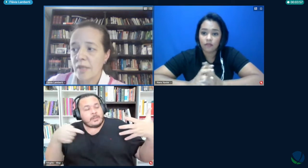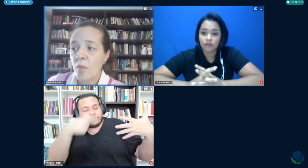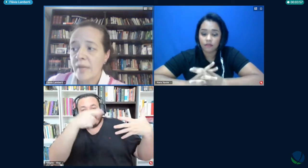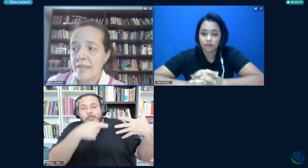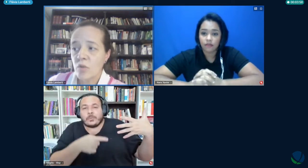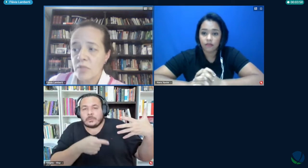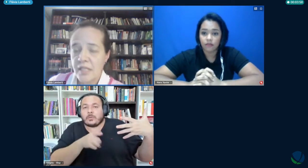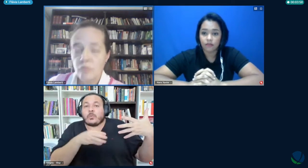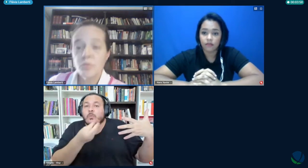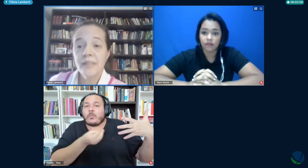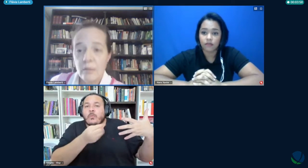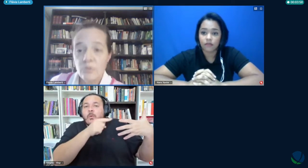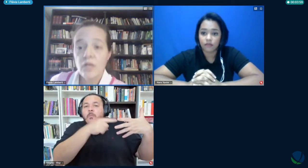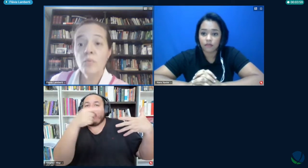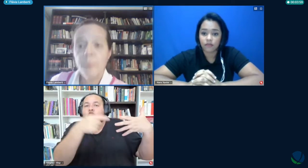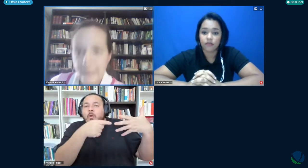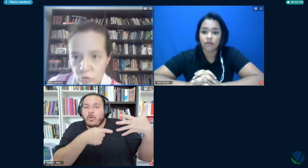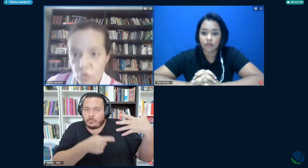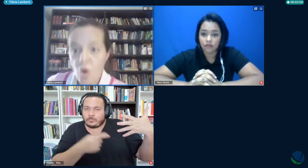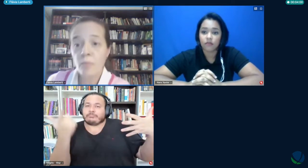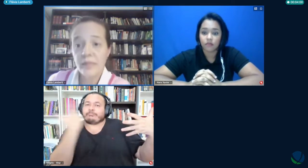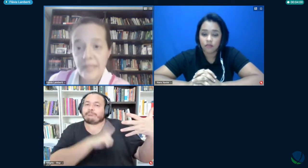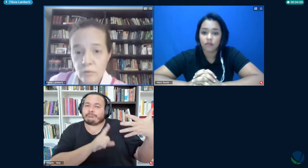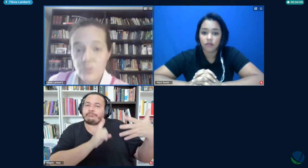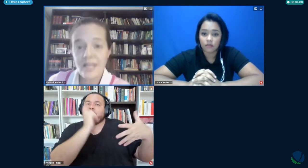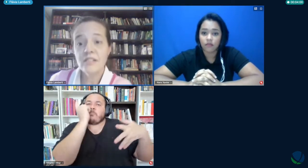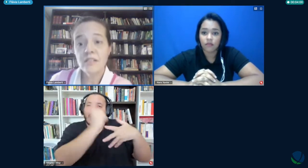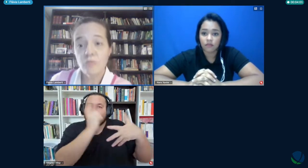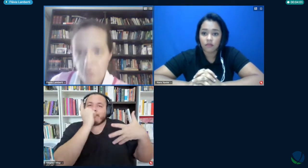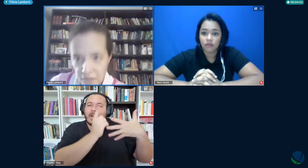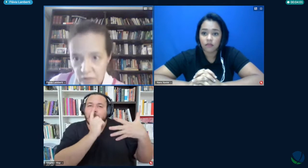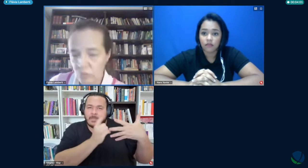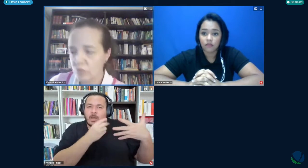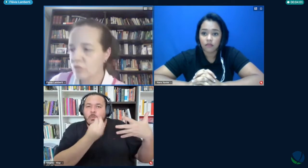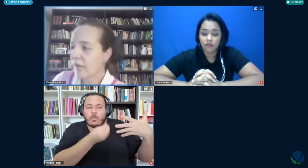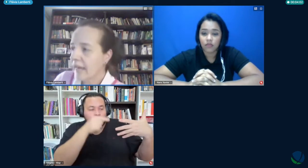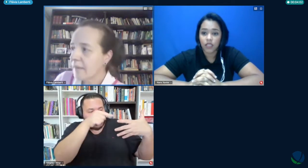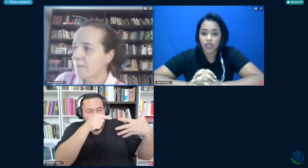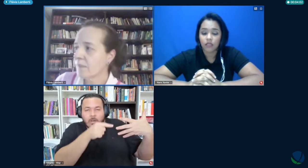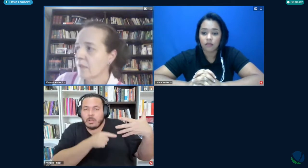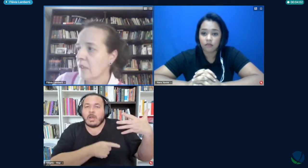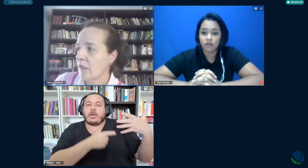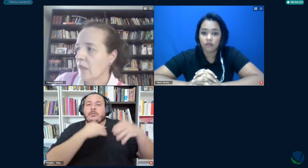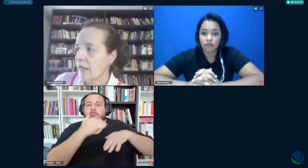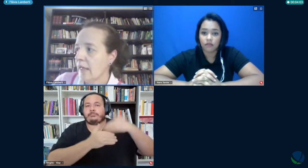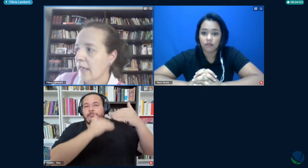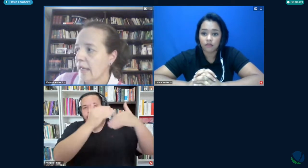de responder como que esses objetivos poderiam ser cumpridos, como poderiam ser desenvolvidos, né?